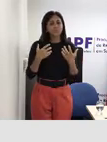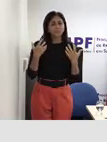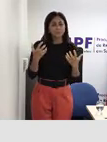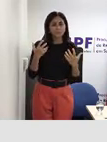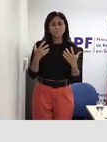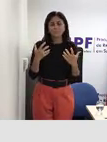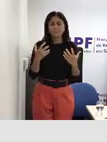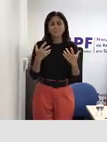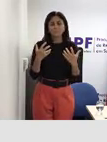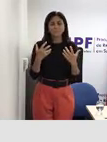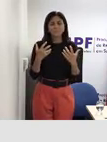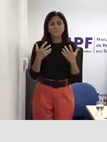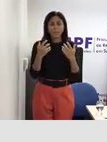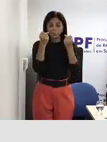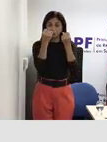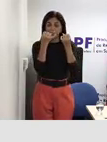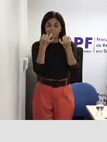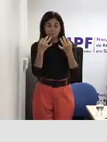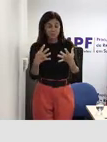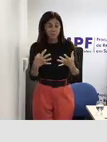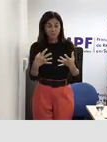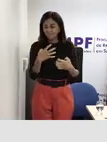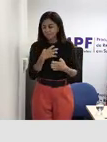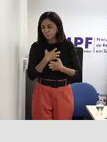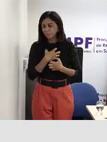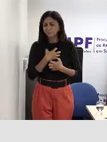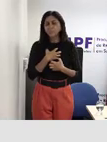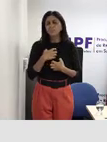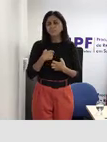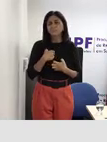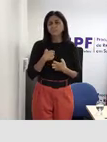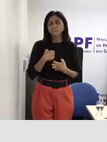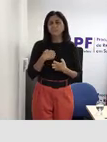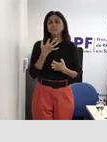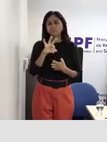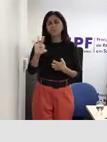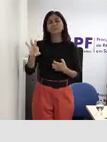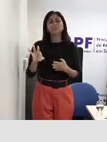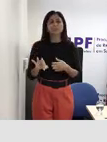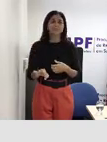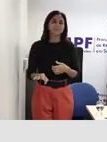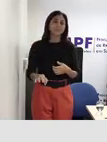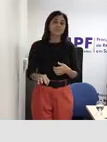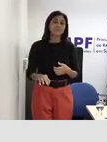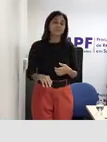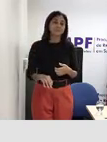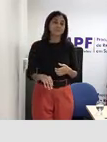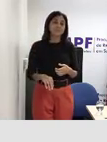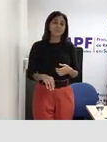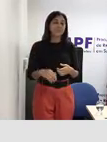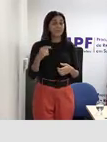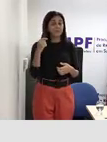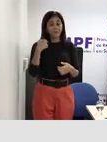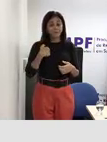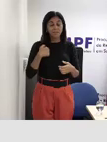porque é um tema espinhoso porque quando a gente é aquilo que eu falei no início né por causa dos gatilhos mentais a gente